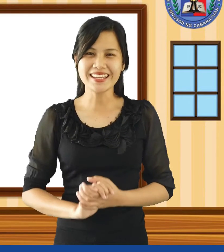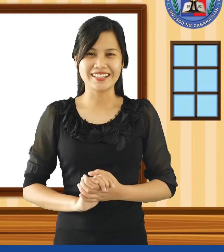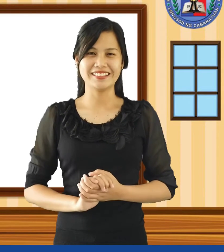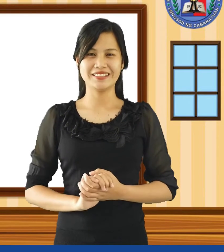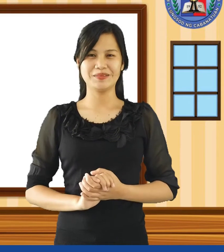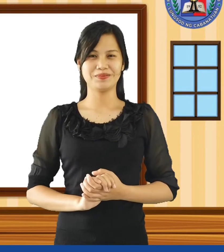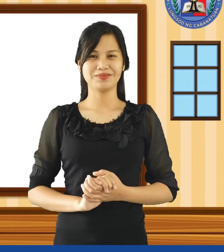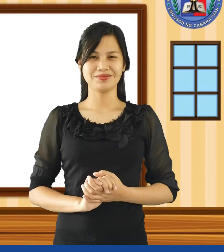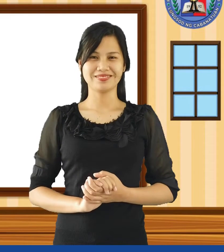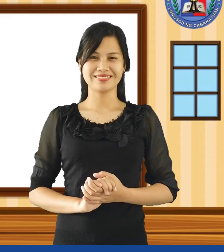Magaling!